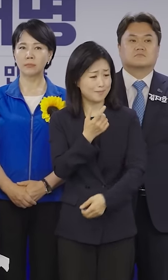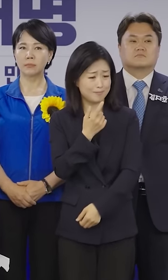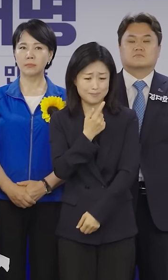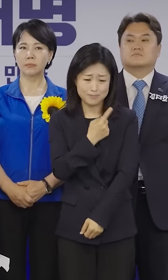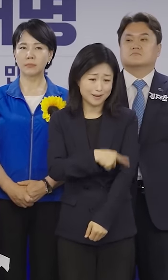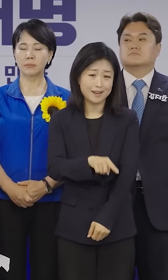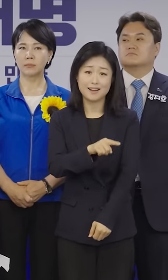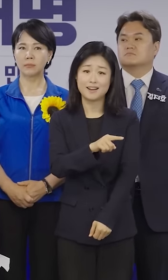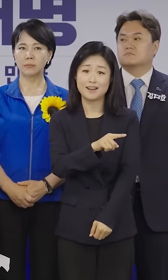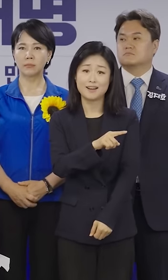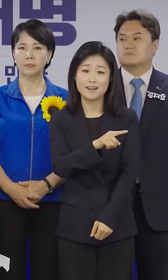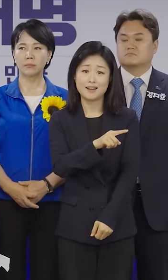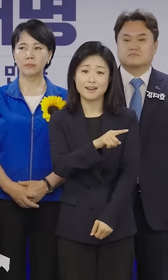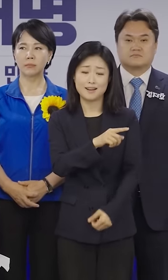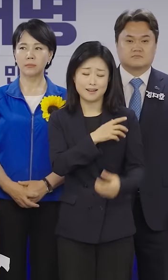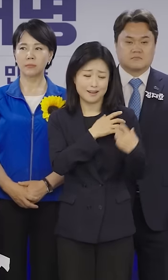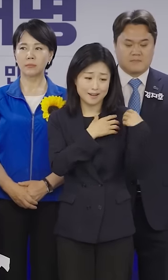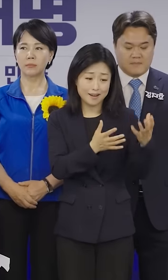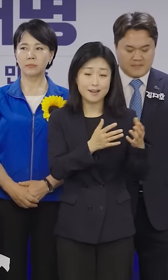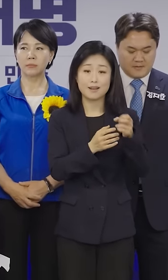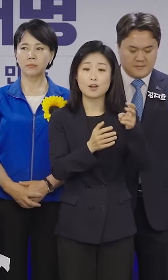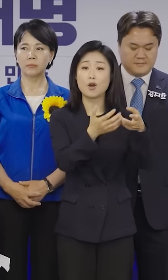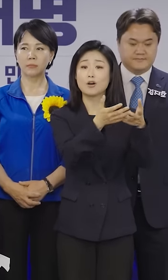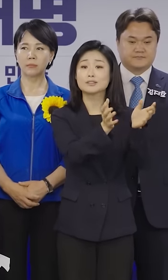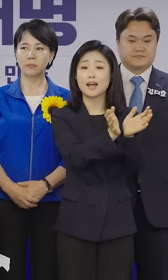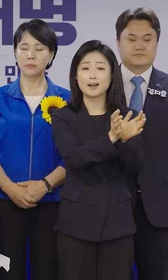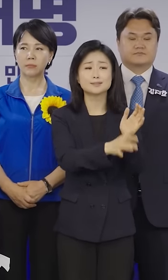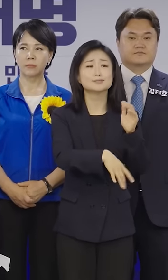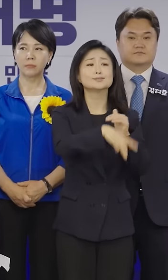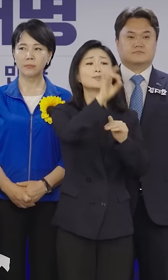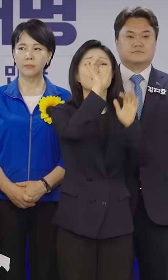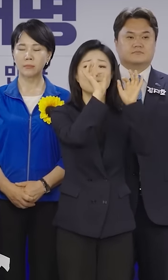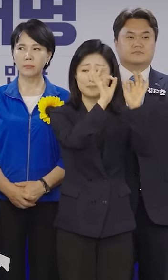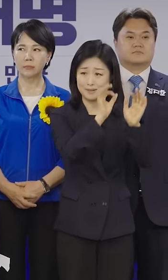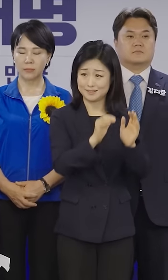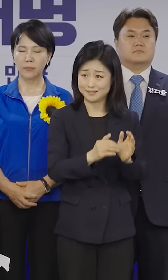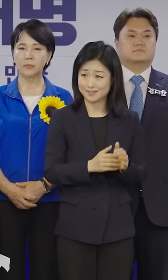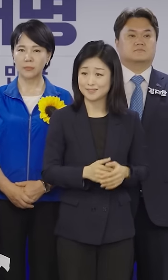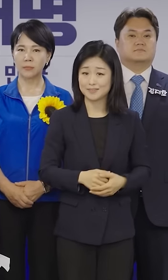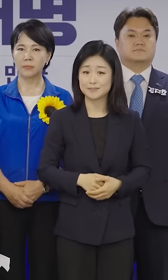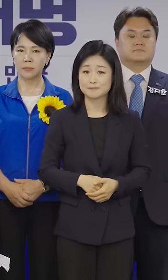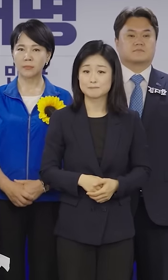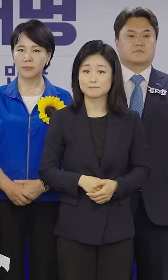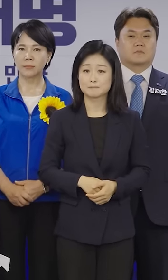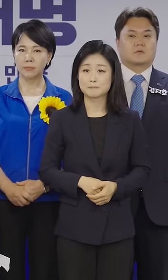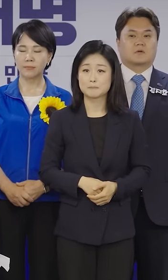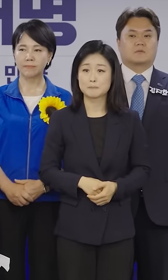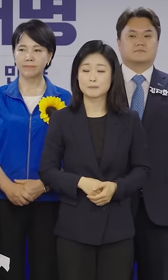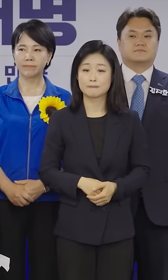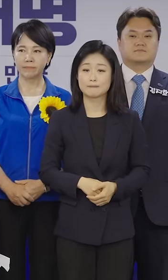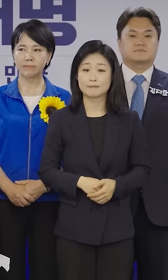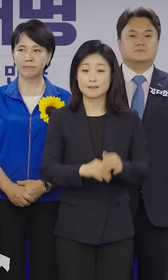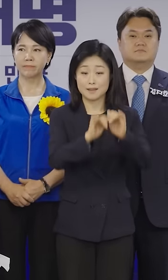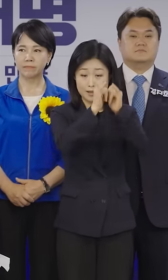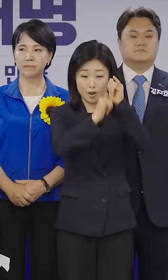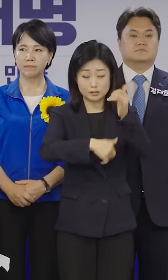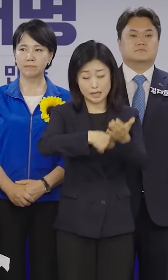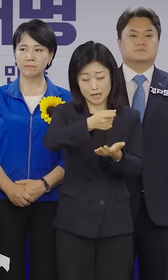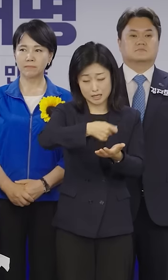무능함을 넘어서 무책임한 여당 아마 처음 경험하셨을 겁니다.